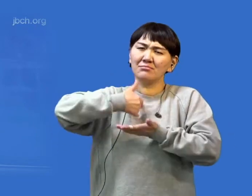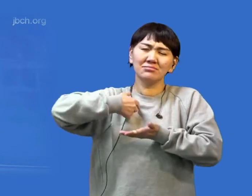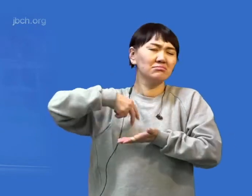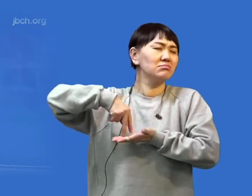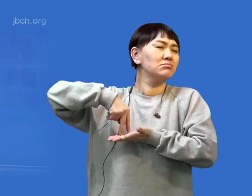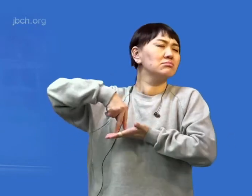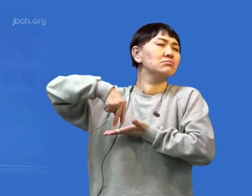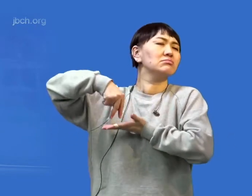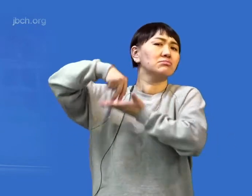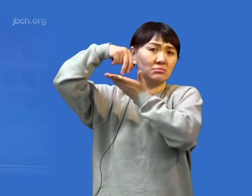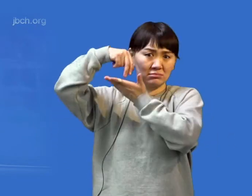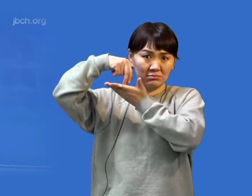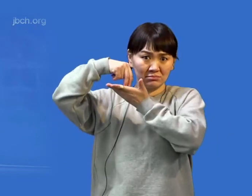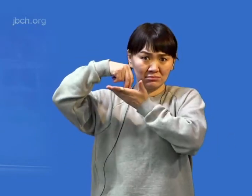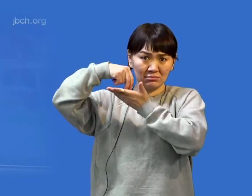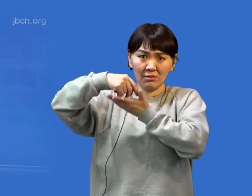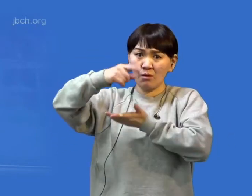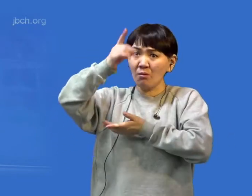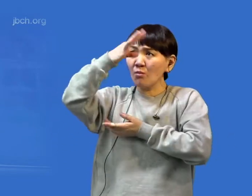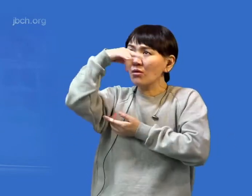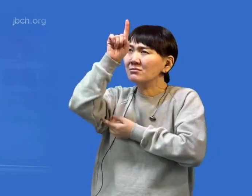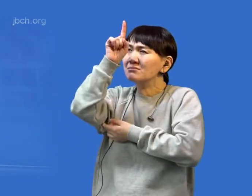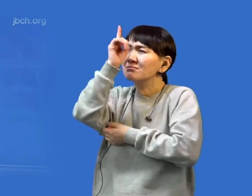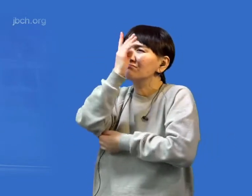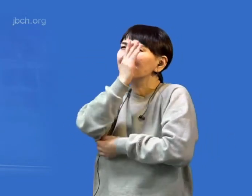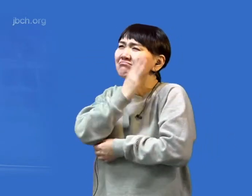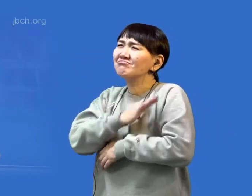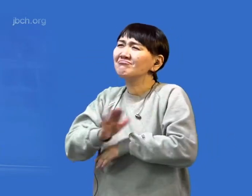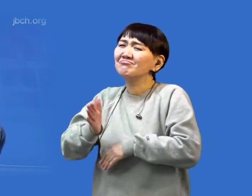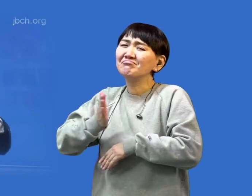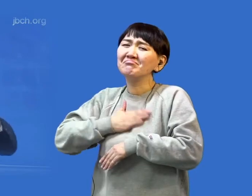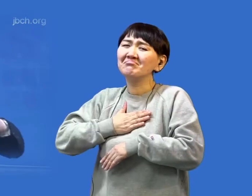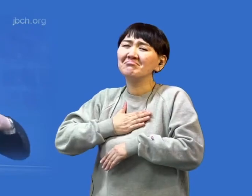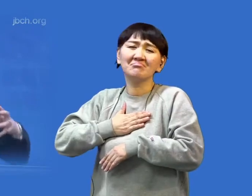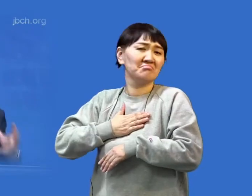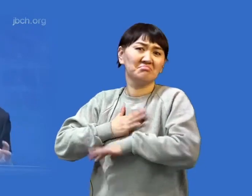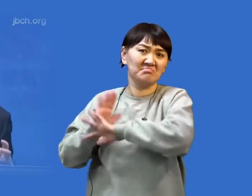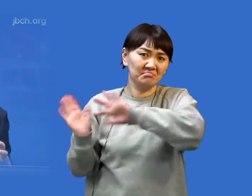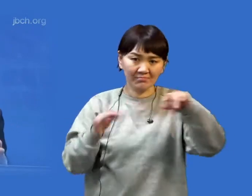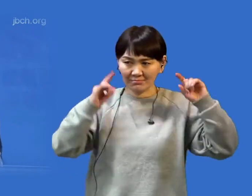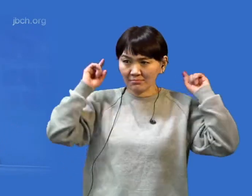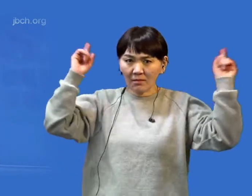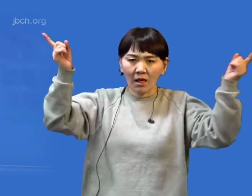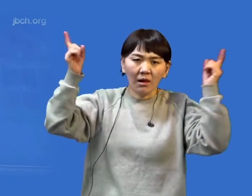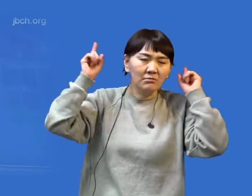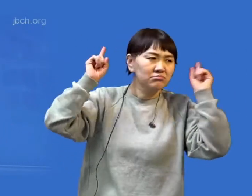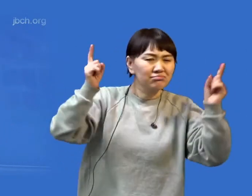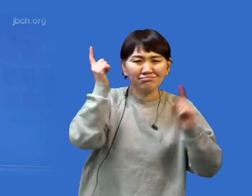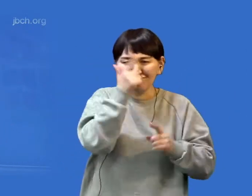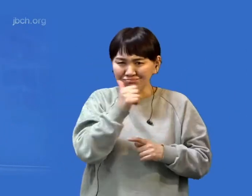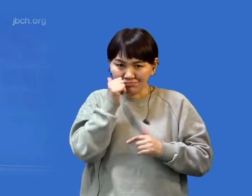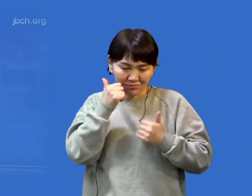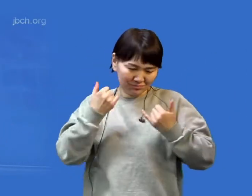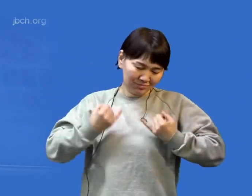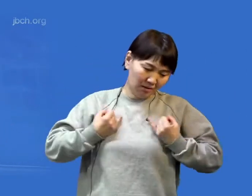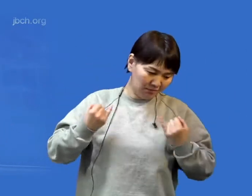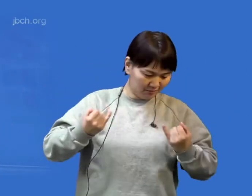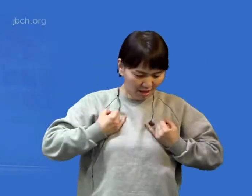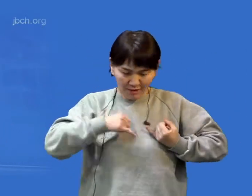Тэг бурхныг хайрлагч байхаас илүү зугаа цэнгэлийг хайрлагч болох болно. Өөрийнхөө махуудын зугаа цэнгэлийг бурхнаас илүү хайрлаад